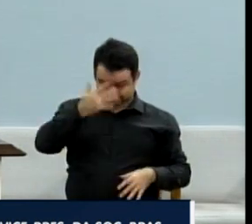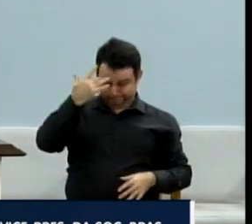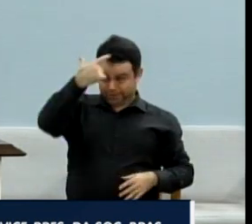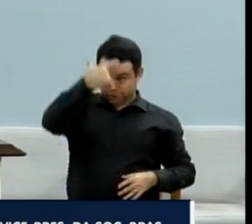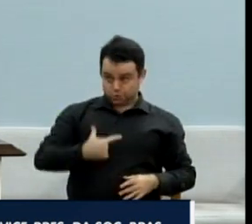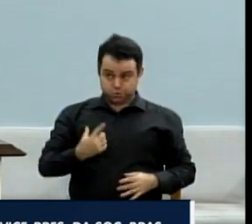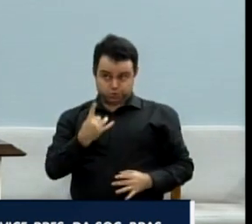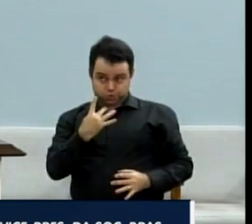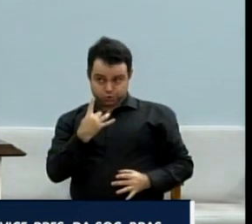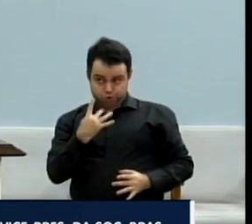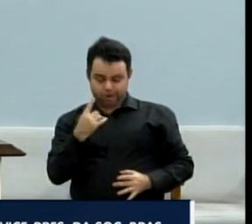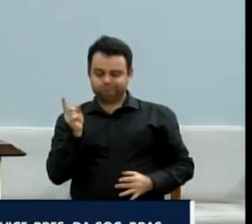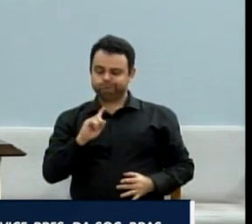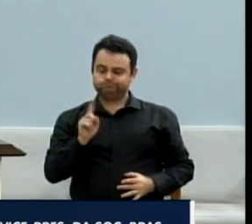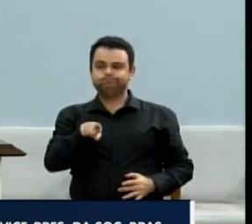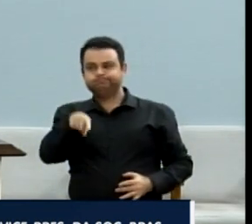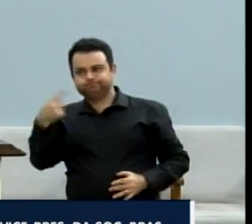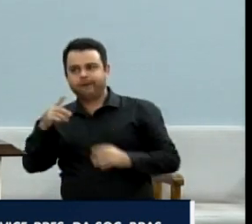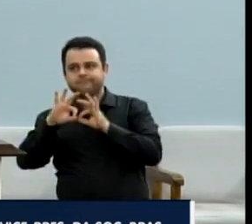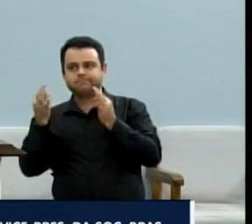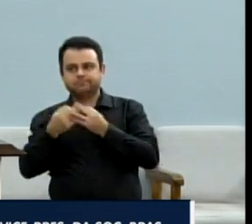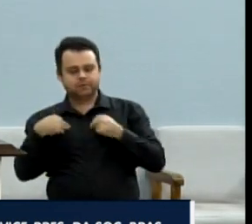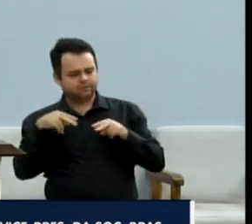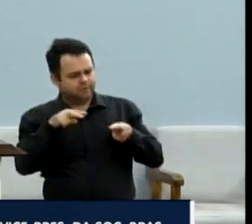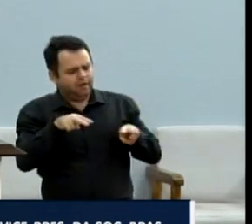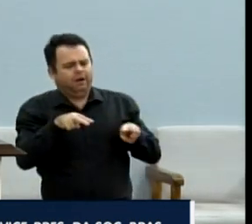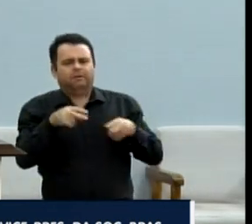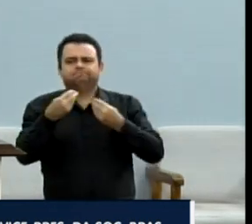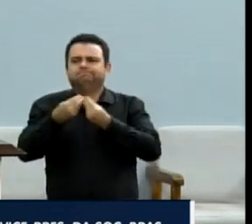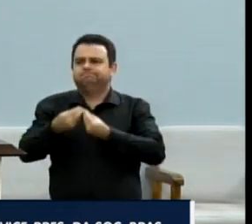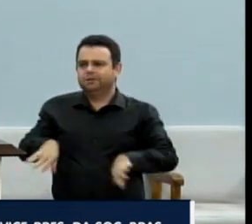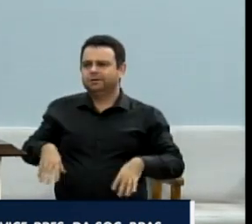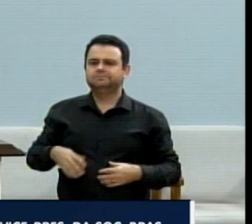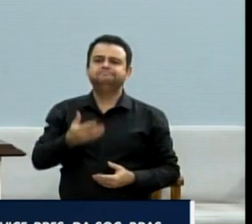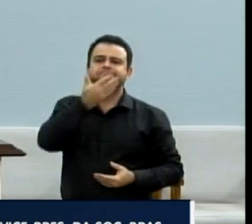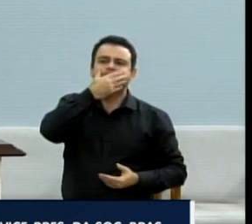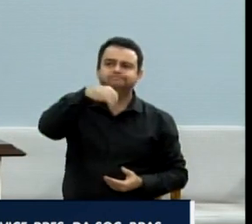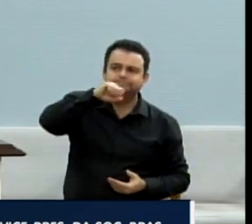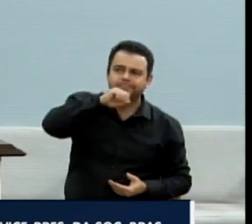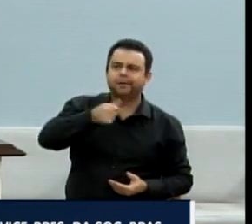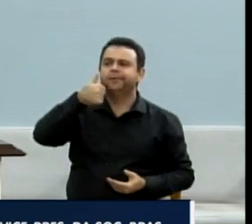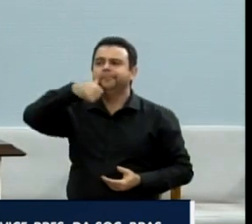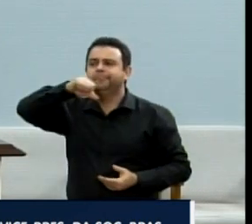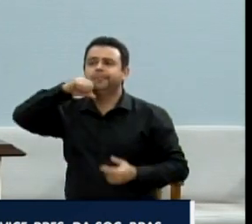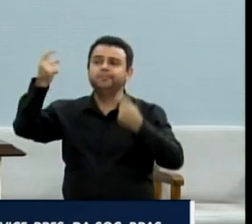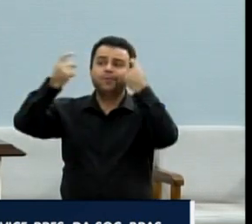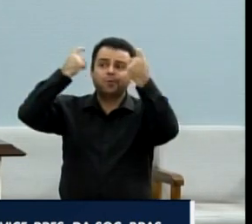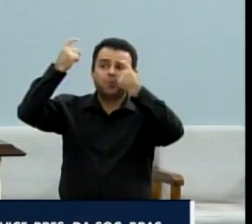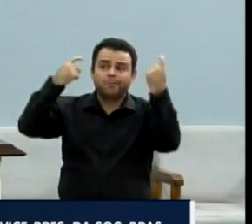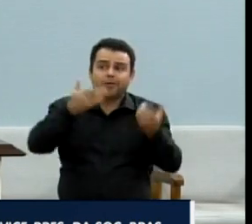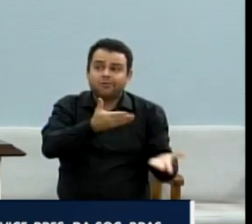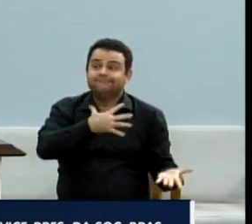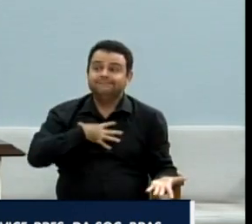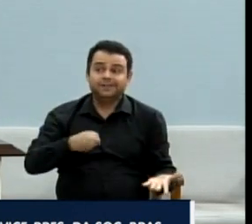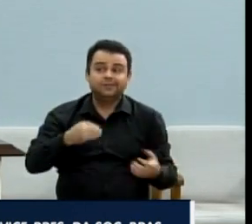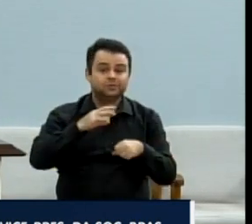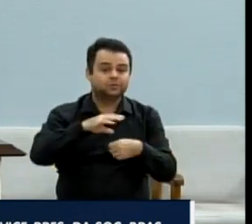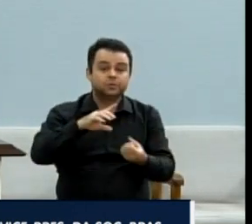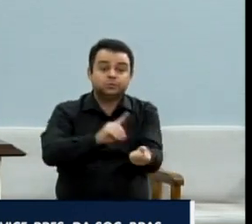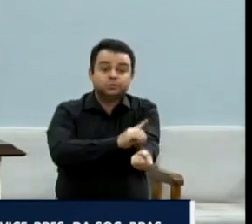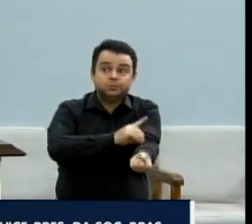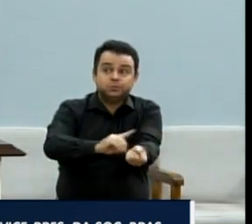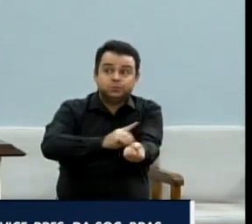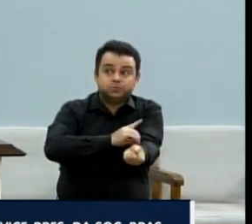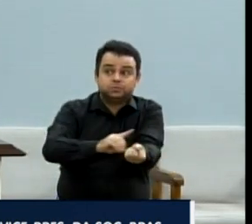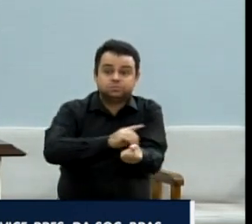paciente, mas para a família desse paciente. São pais e mães preocupados com a evolução da doença de seus filhos, noites